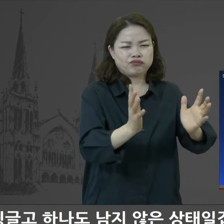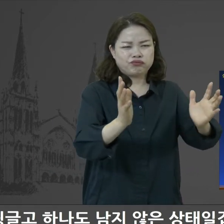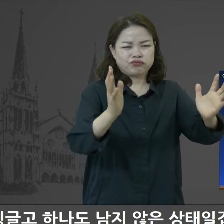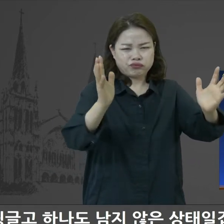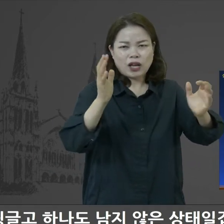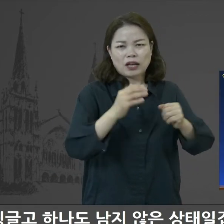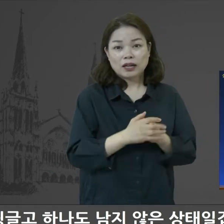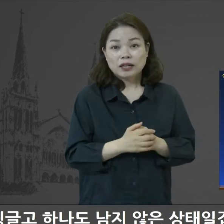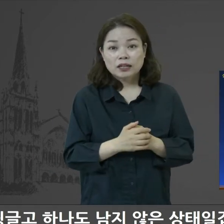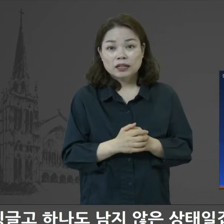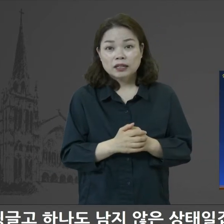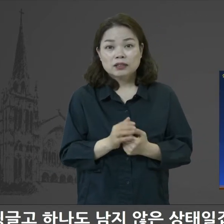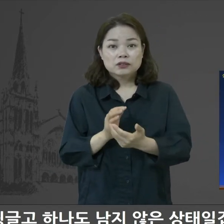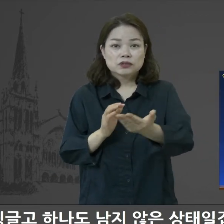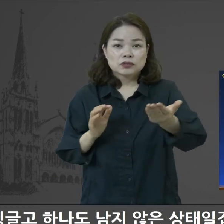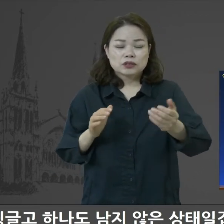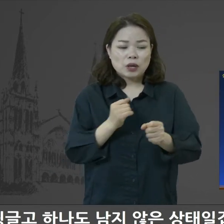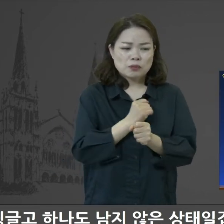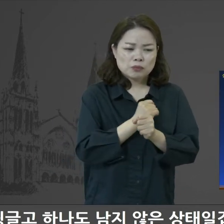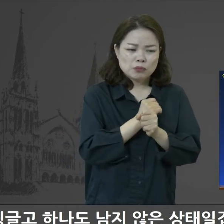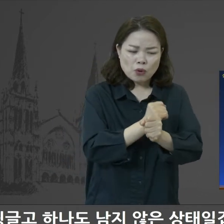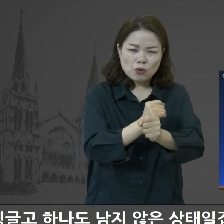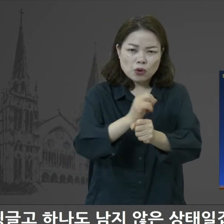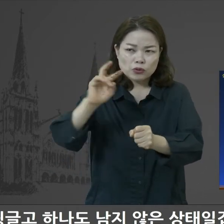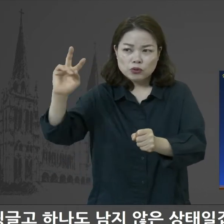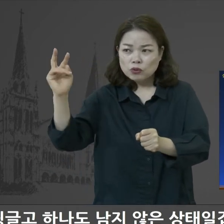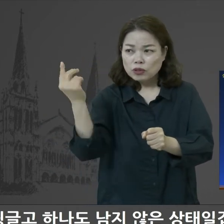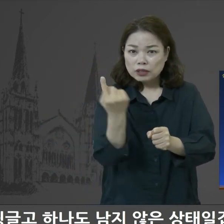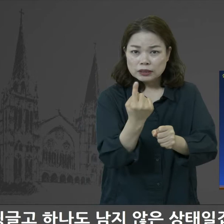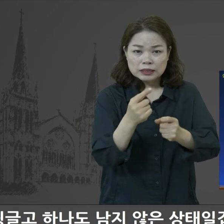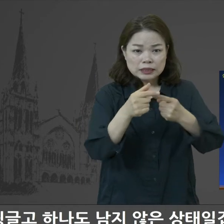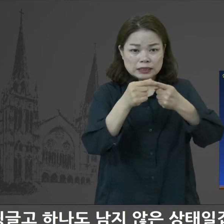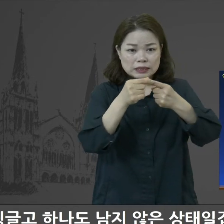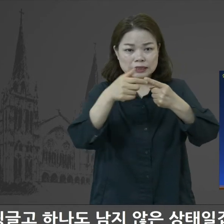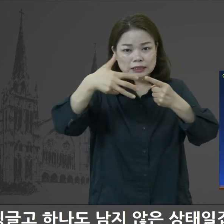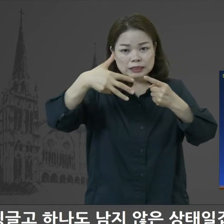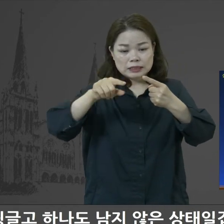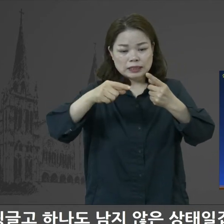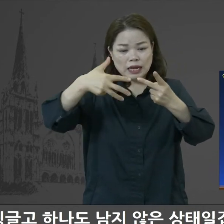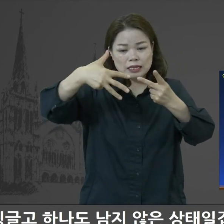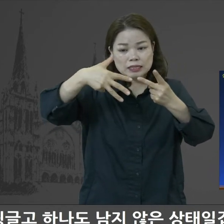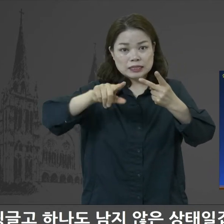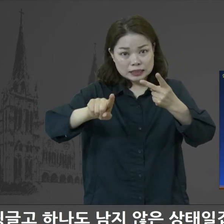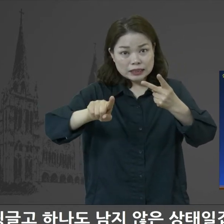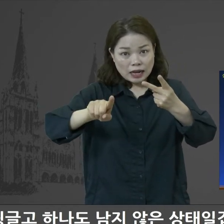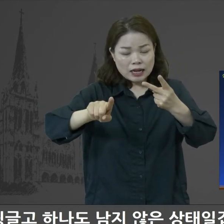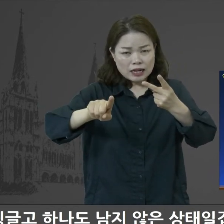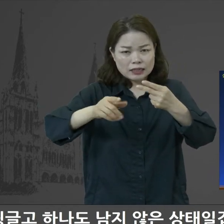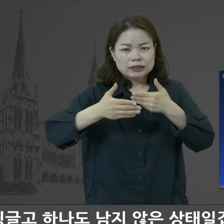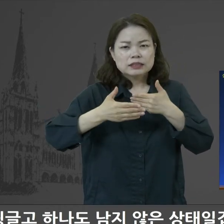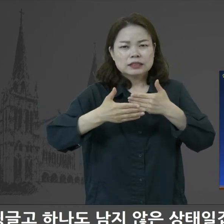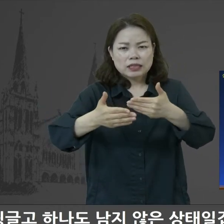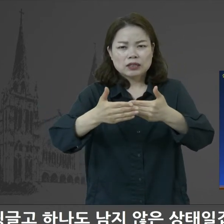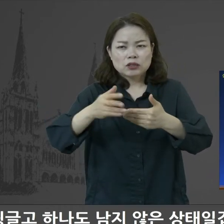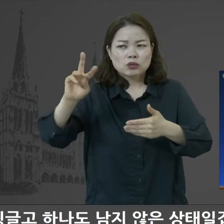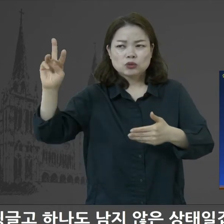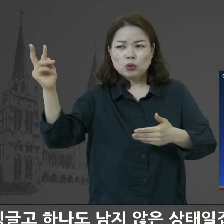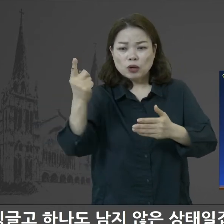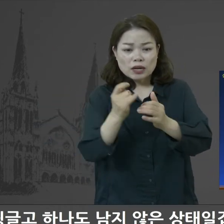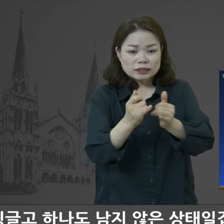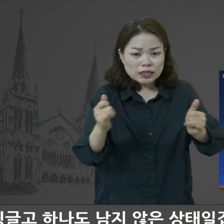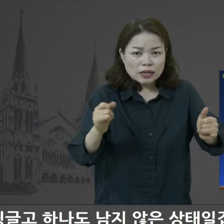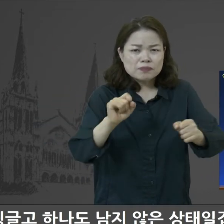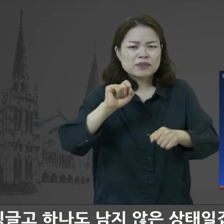보입니다. 더욱이 여러분들, 포로 귀환이 정말 1차와 2차에 이어서 진행이 됐다고 하지만 돌아온